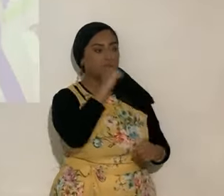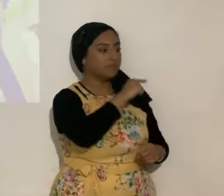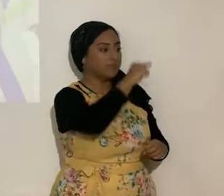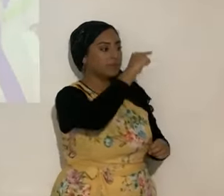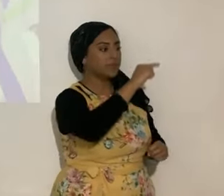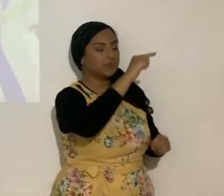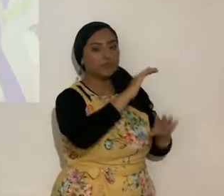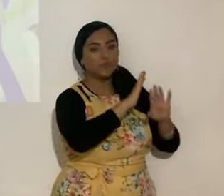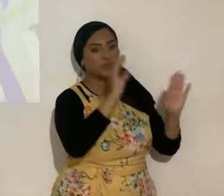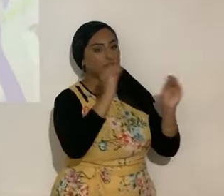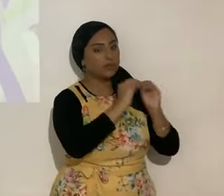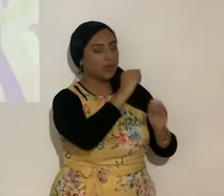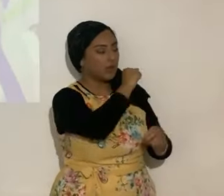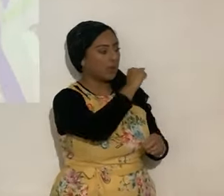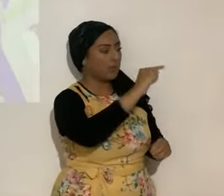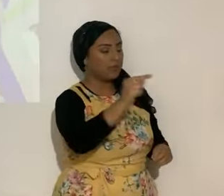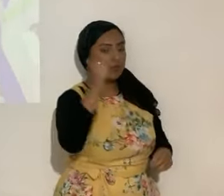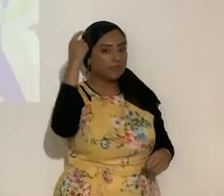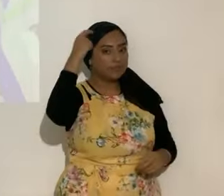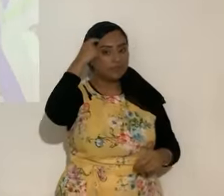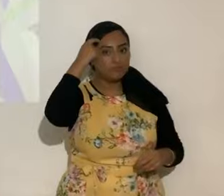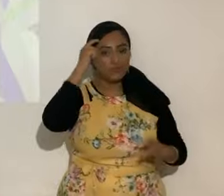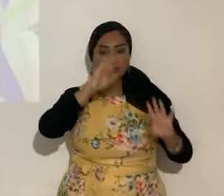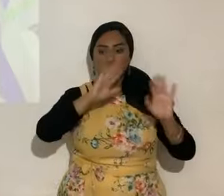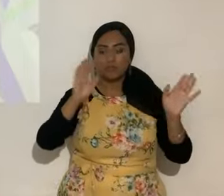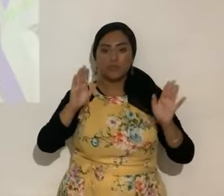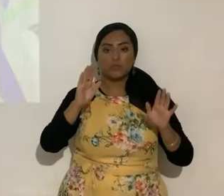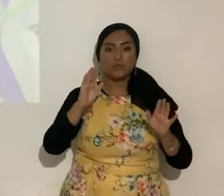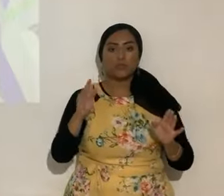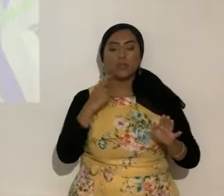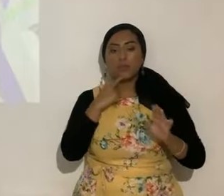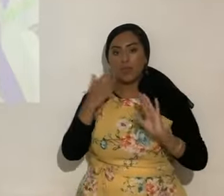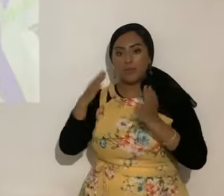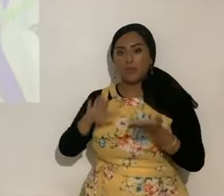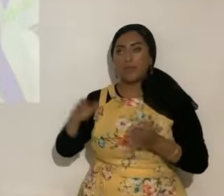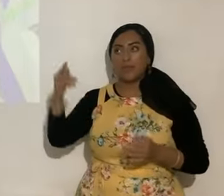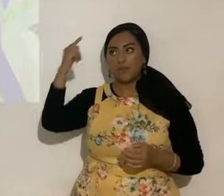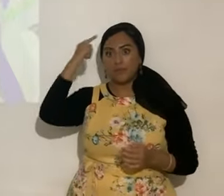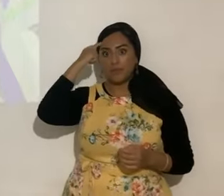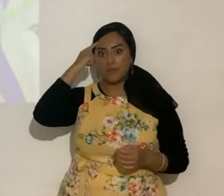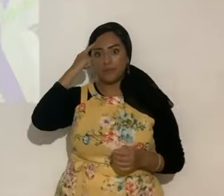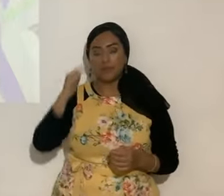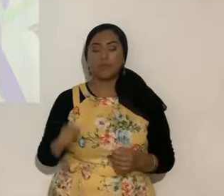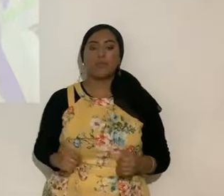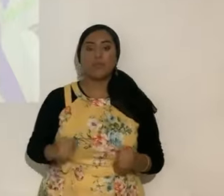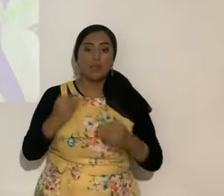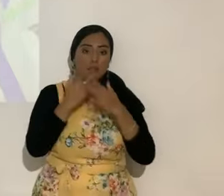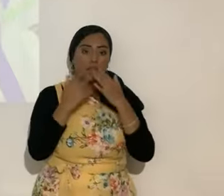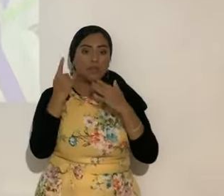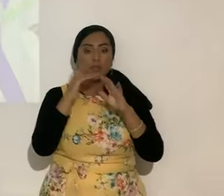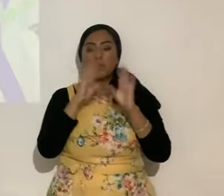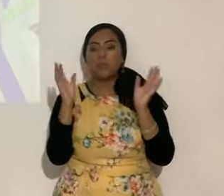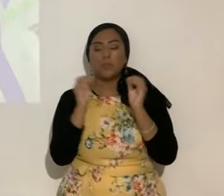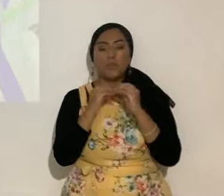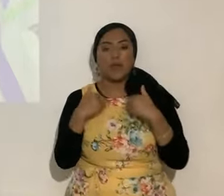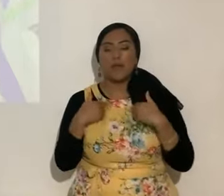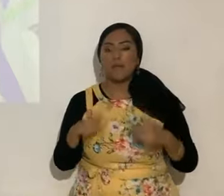pocas palabras, ya no hay actividad cerebral, se le dice en medicina, muerte cerebral, bueno, alguien ya no tiene vida,